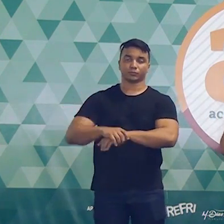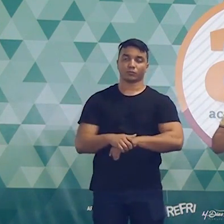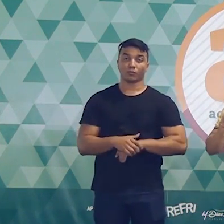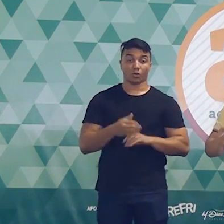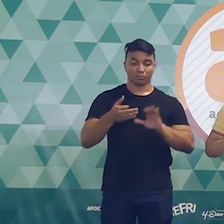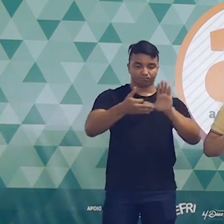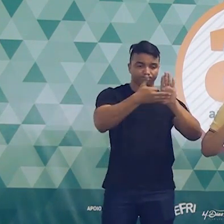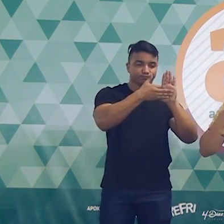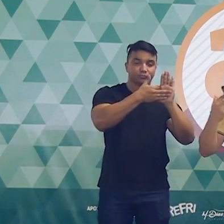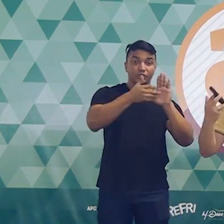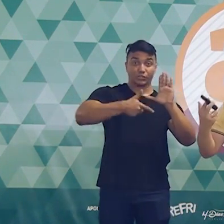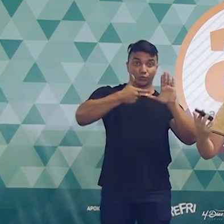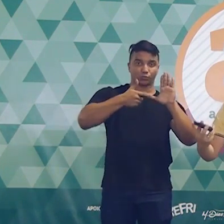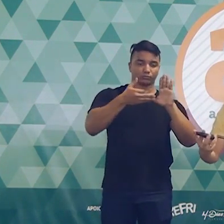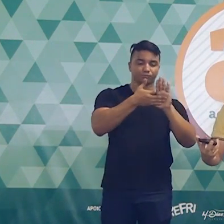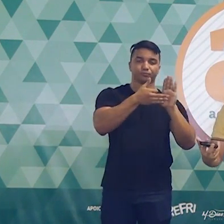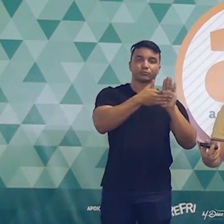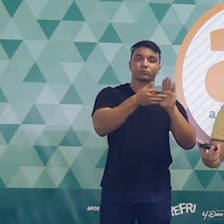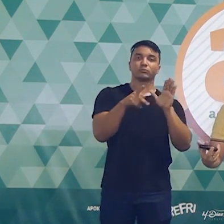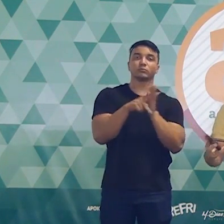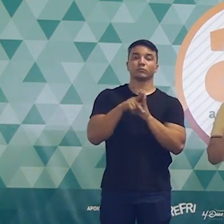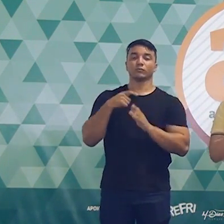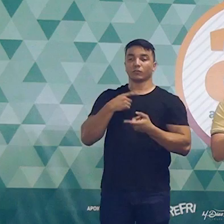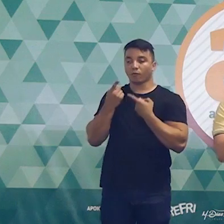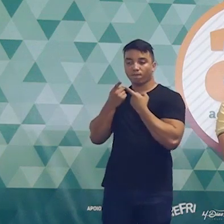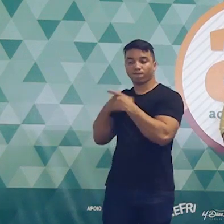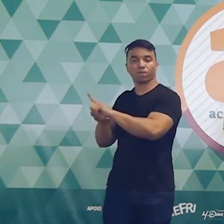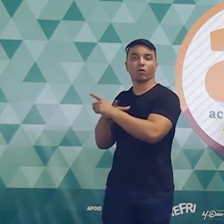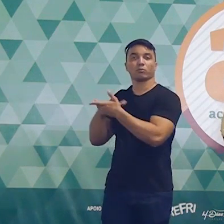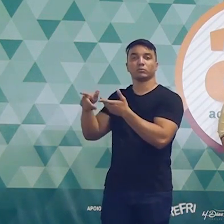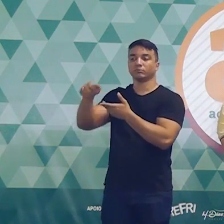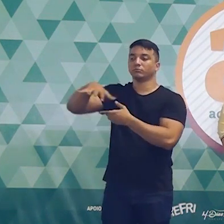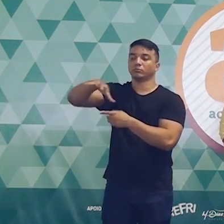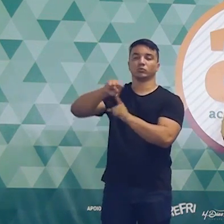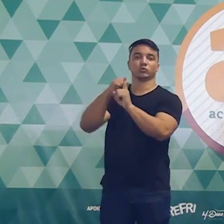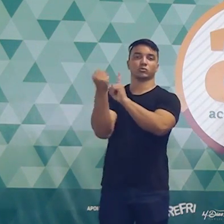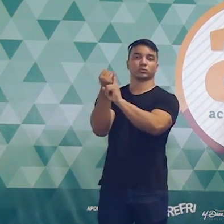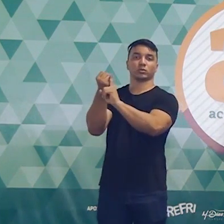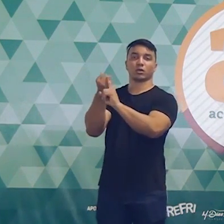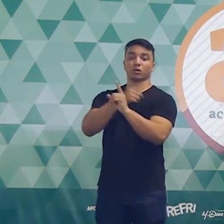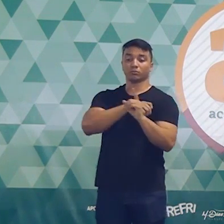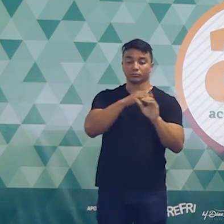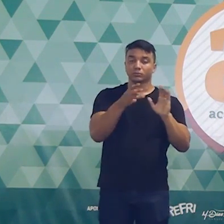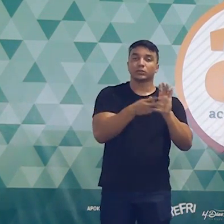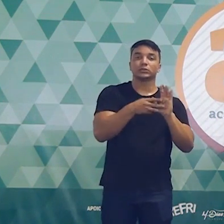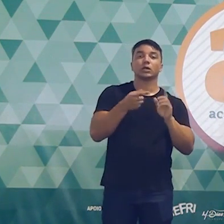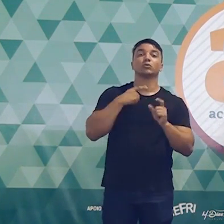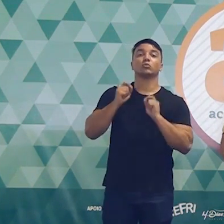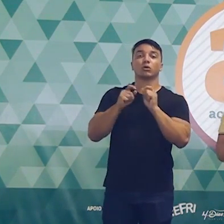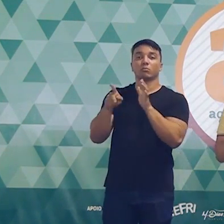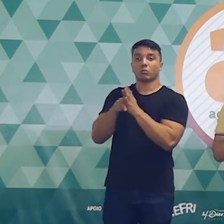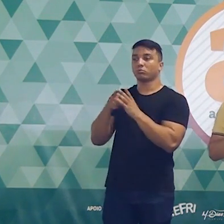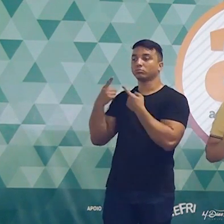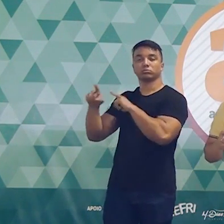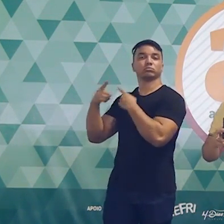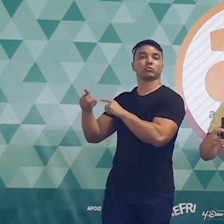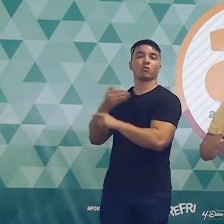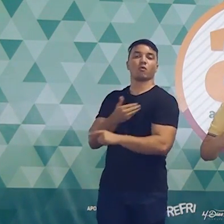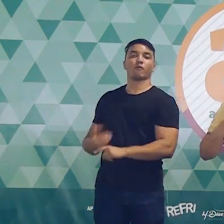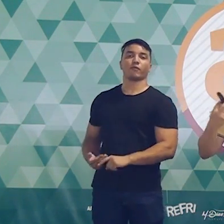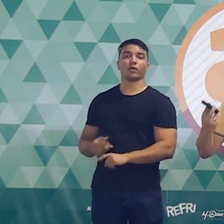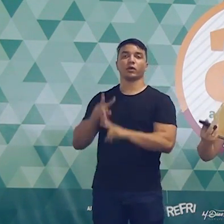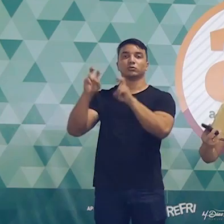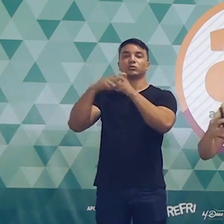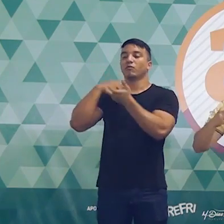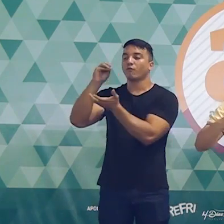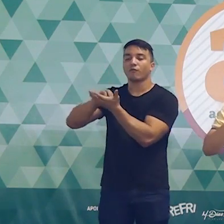texto, criticando alguma atuação social, e um terceiro parágrafo, criticando alguma ação governamental, falando